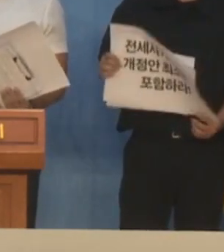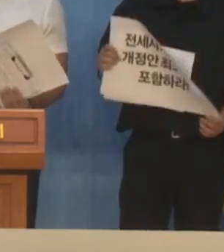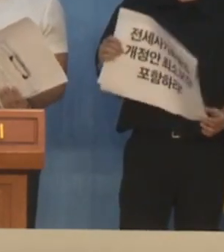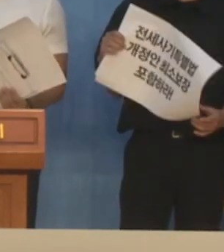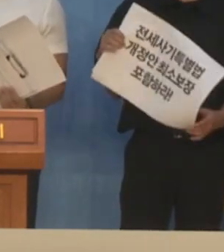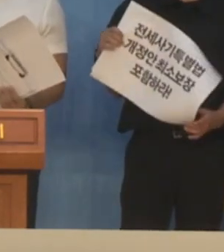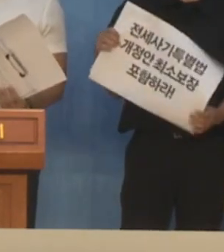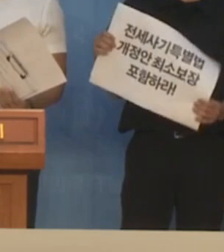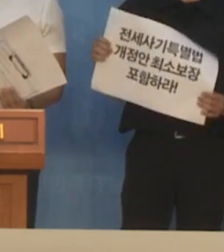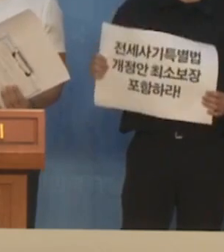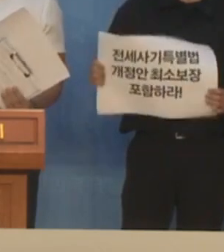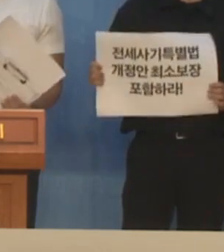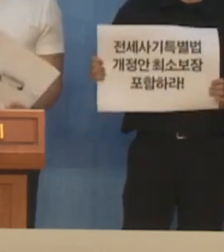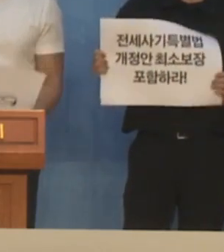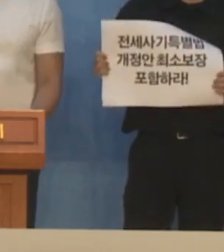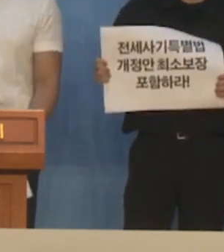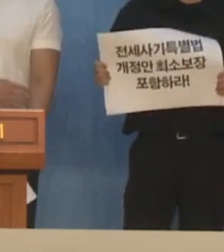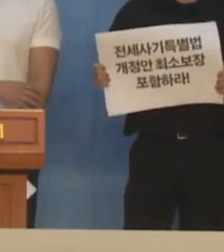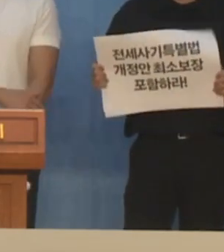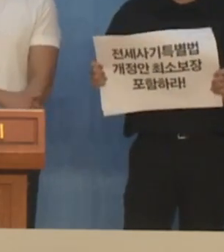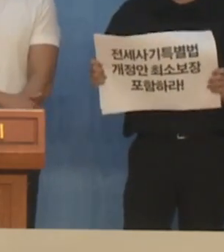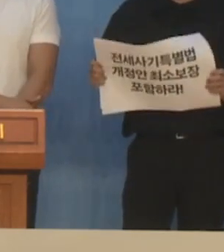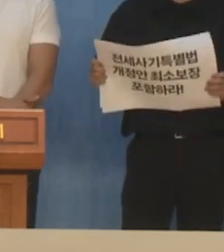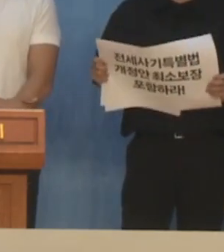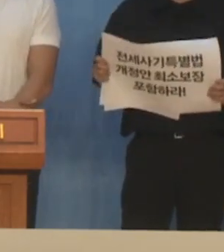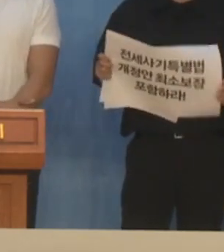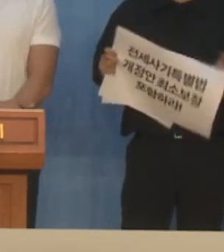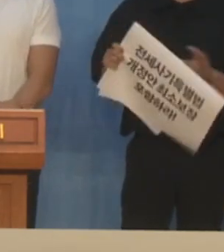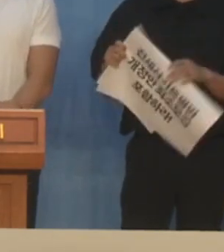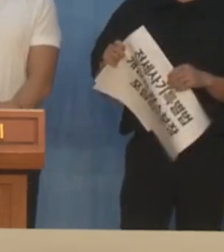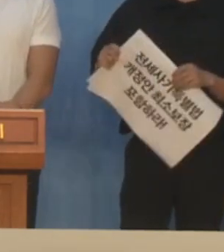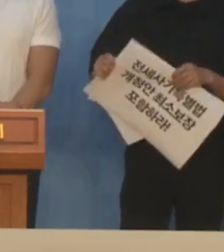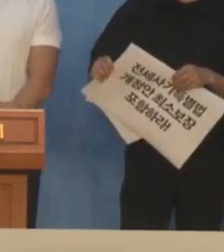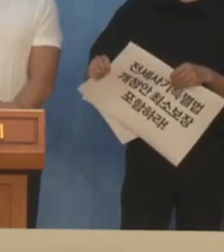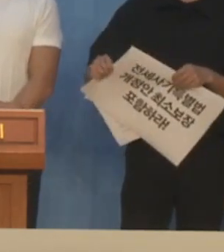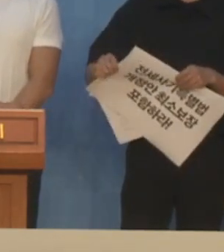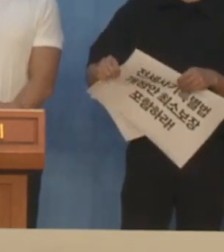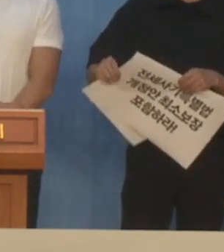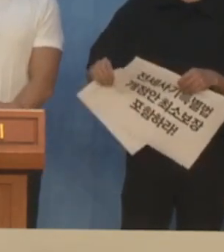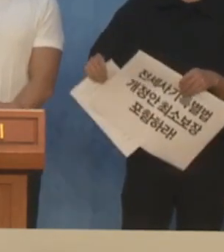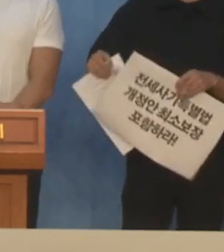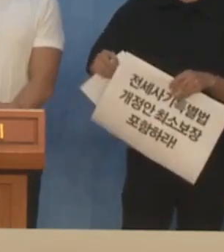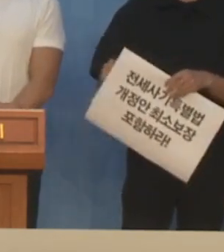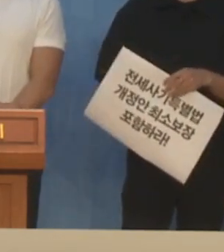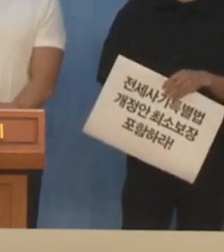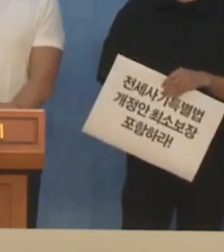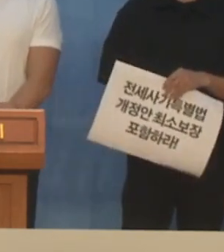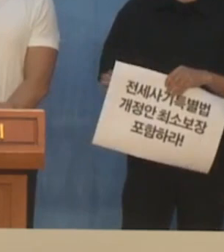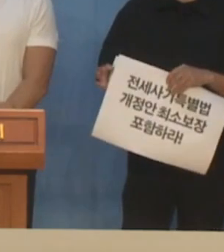저기 이제 의원님들 오시면 시작할 거예요.